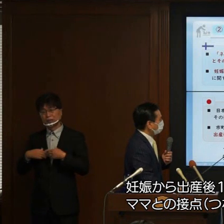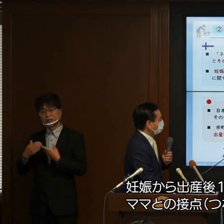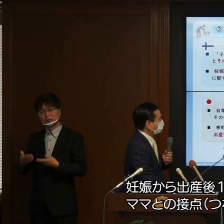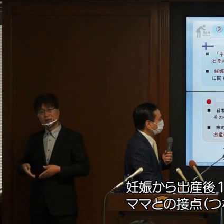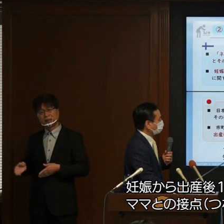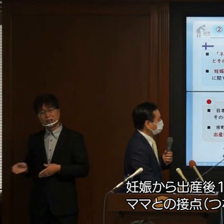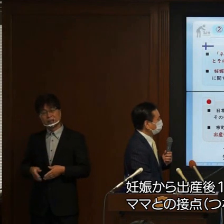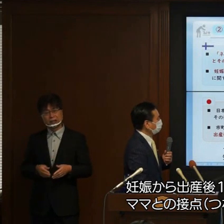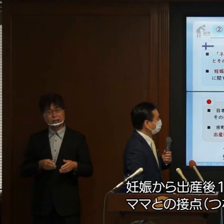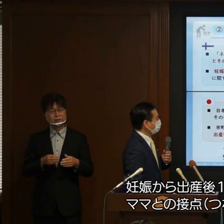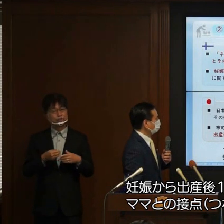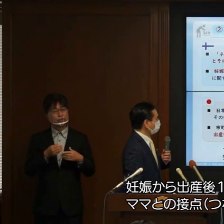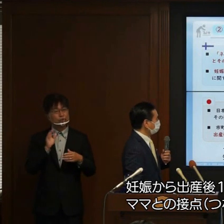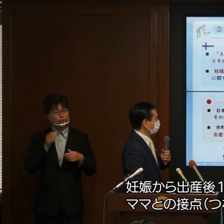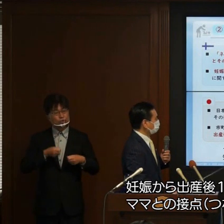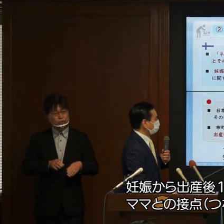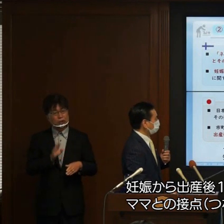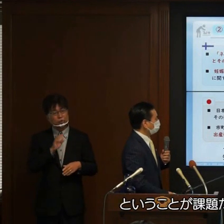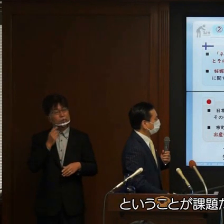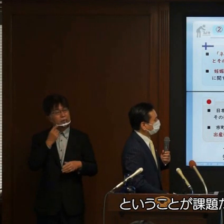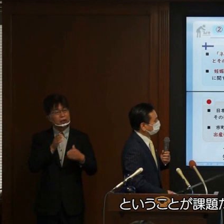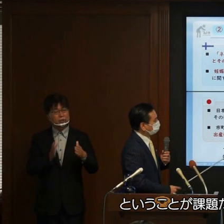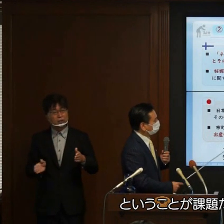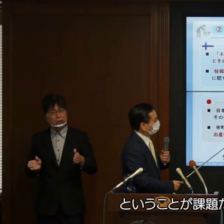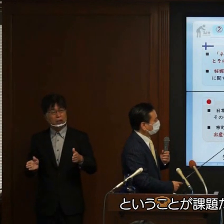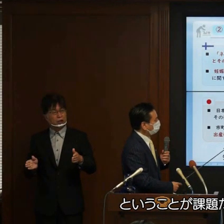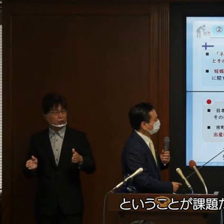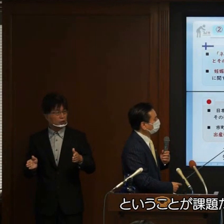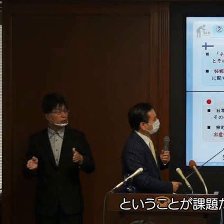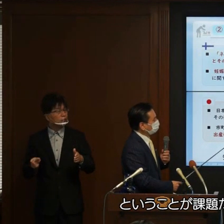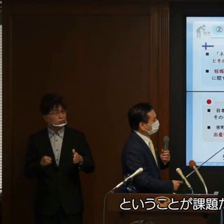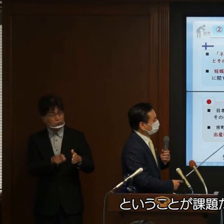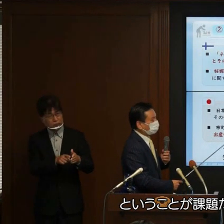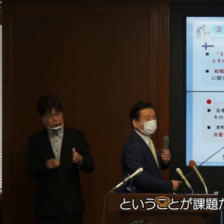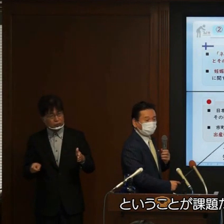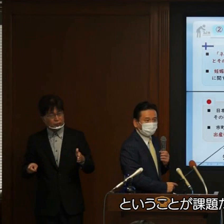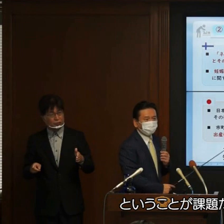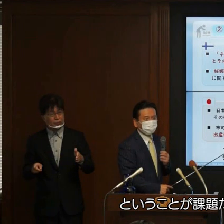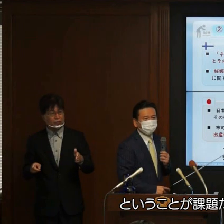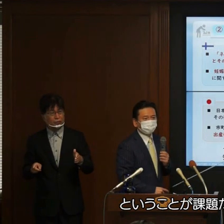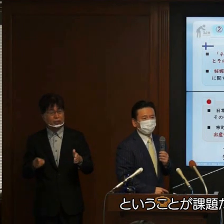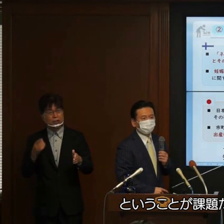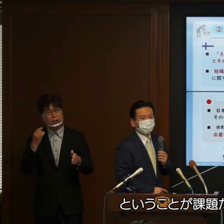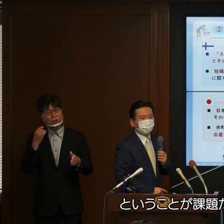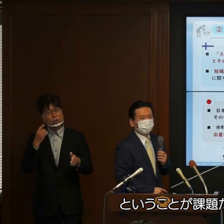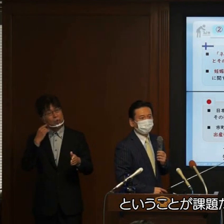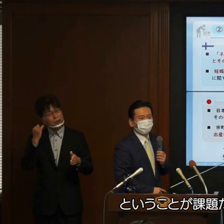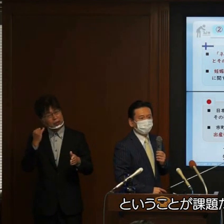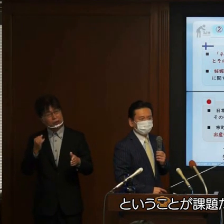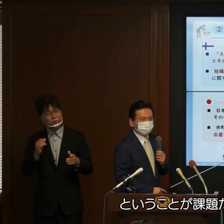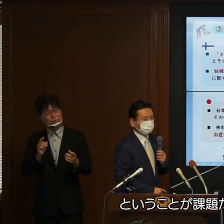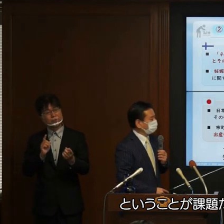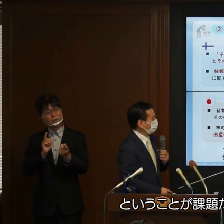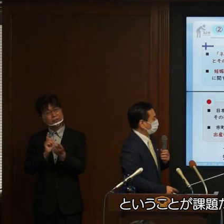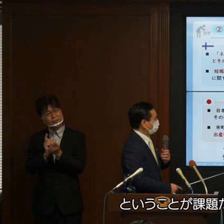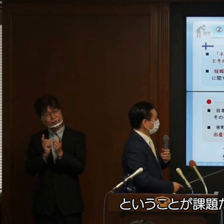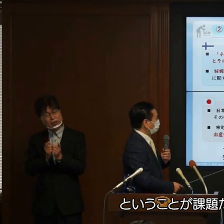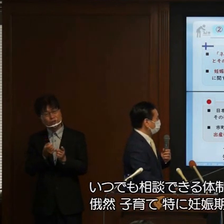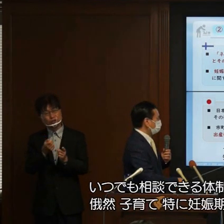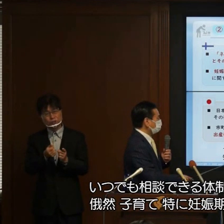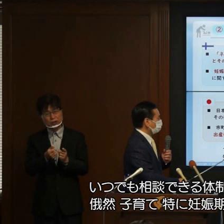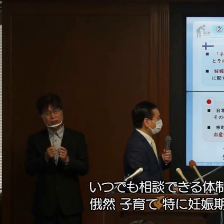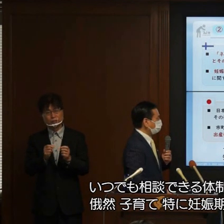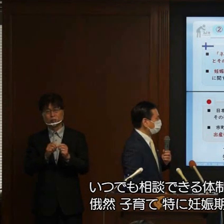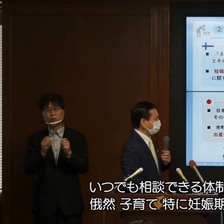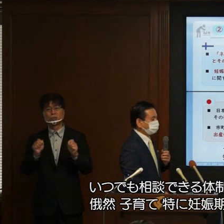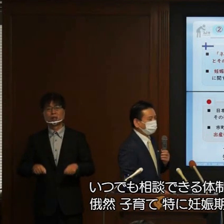ヶ月の間のママとの接点、つながりが少ないということが課題だと思っています。